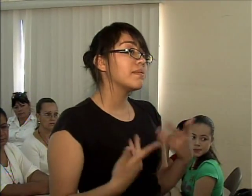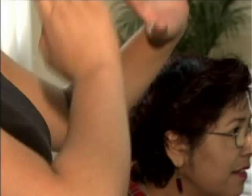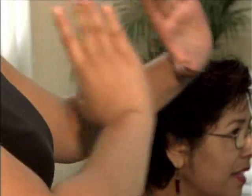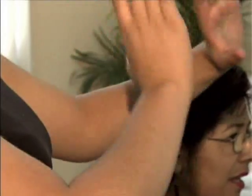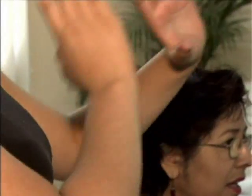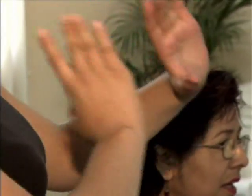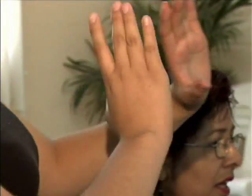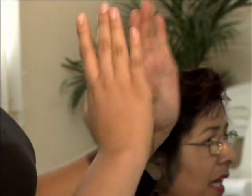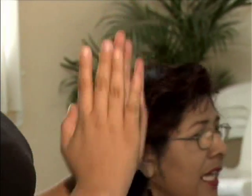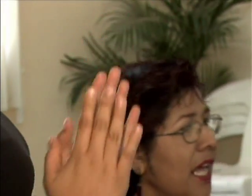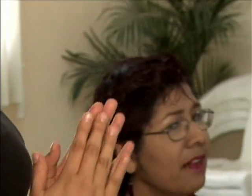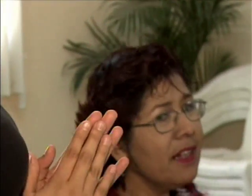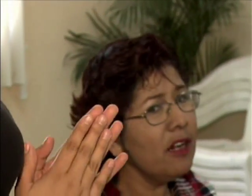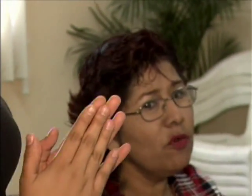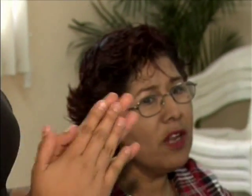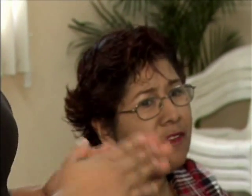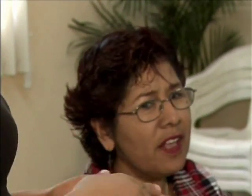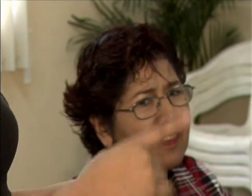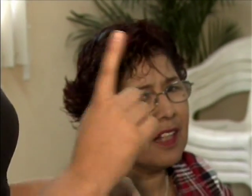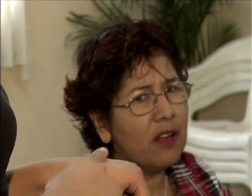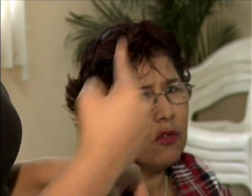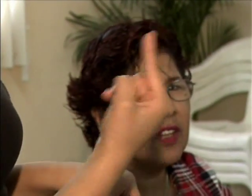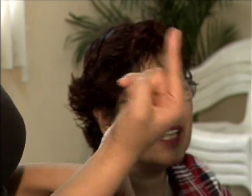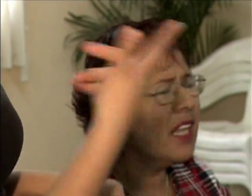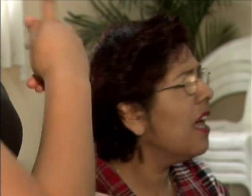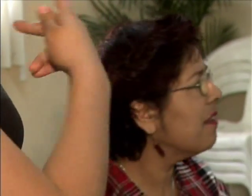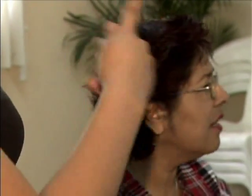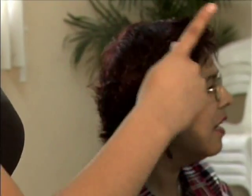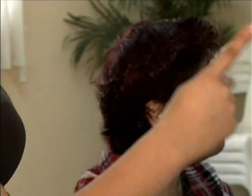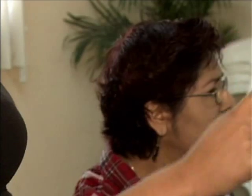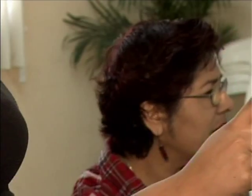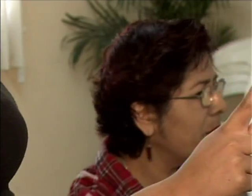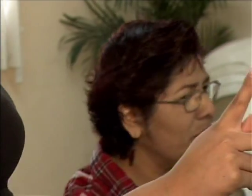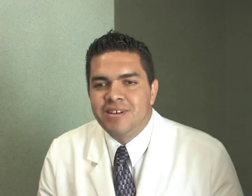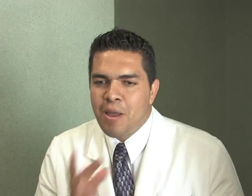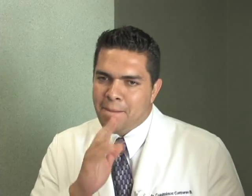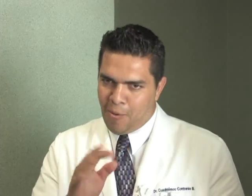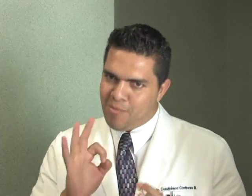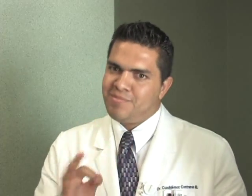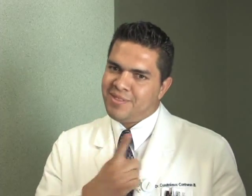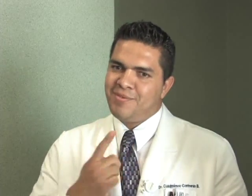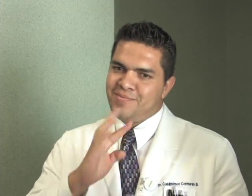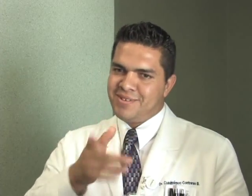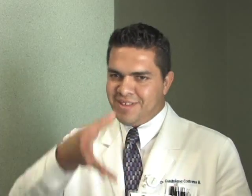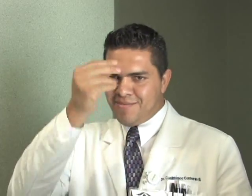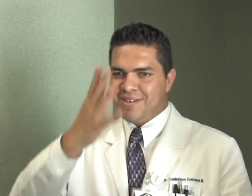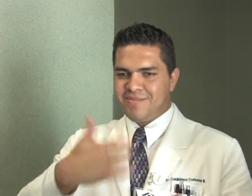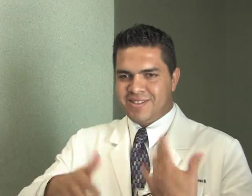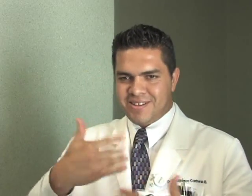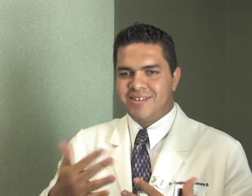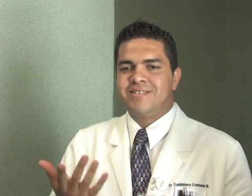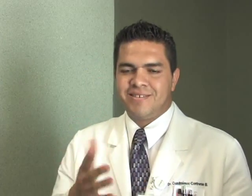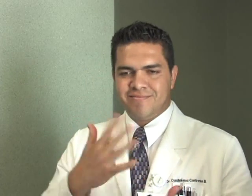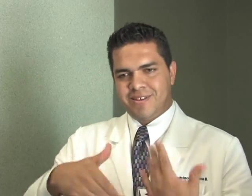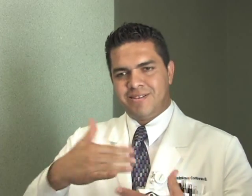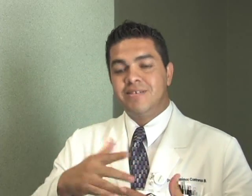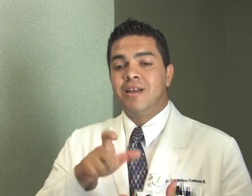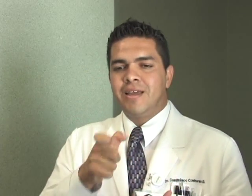forma adecuada. El no poder comunicarse representa una barrera. La misma desinformación o la falta de comunicación no se le